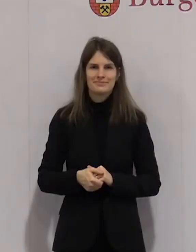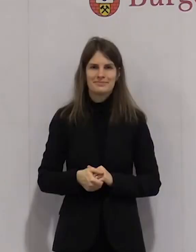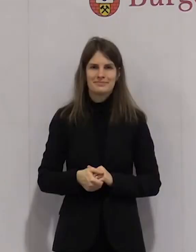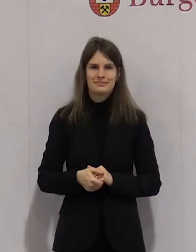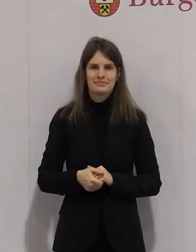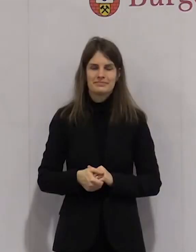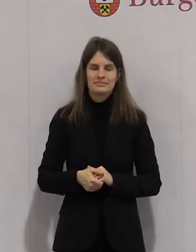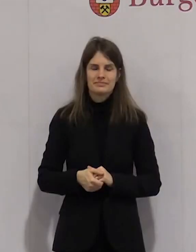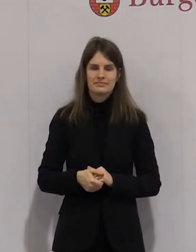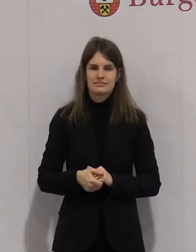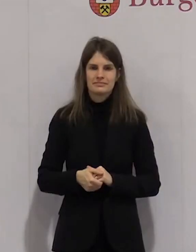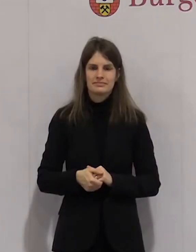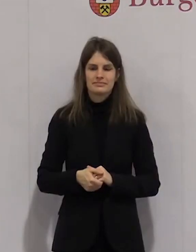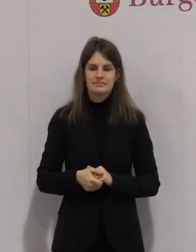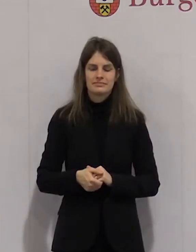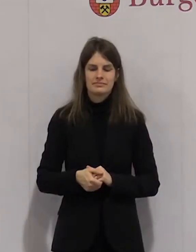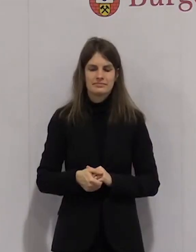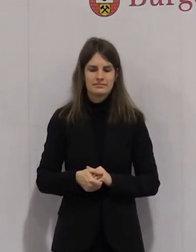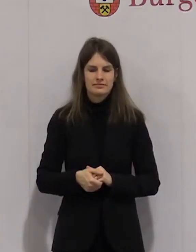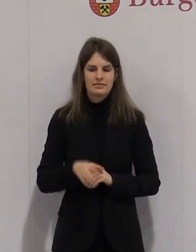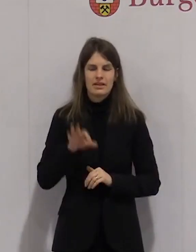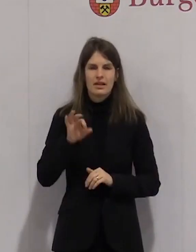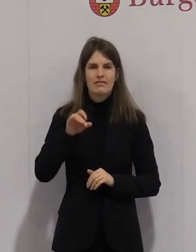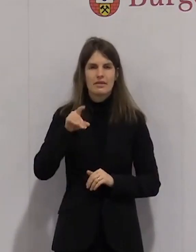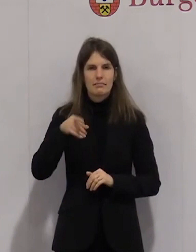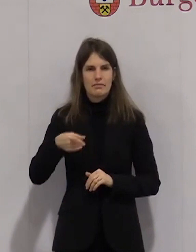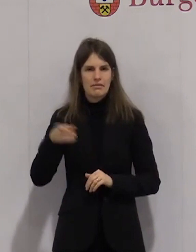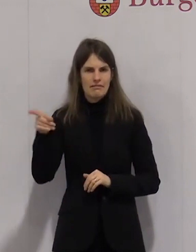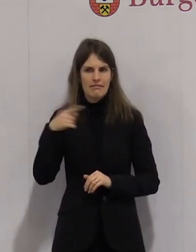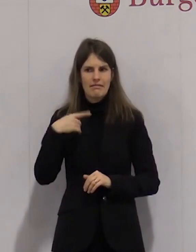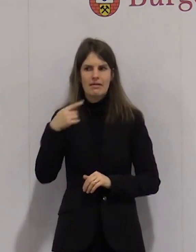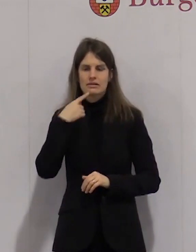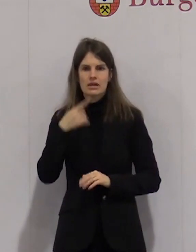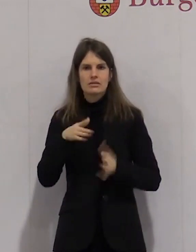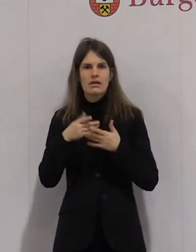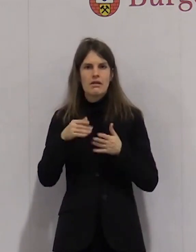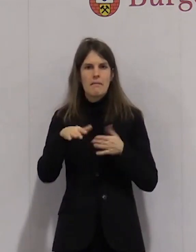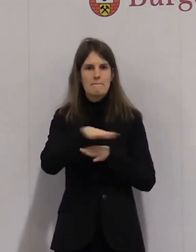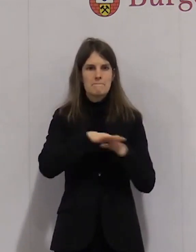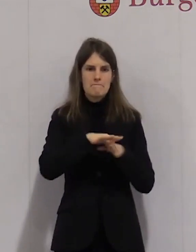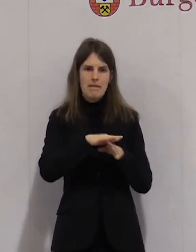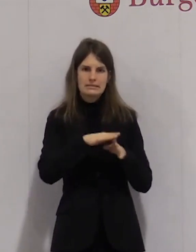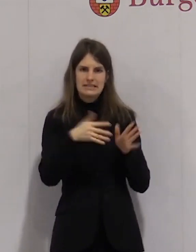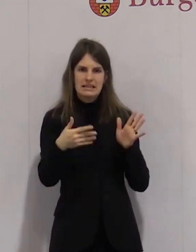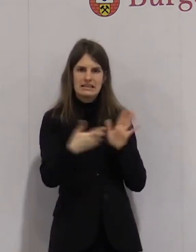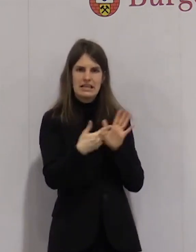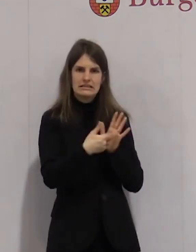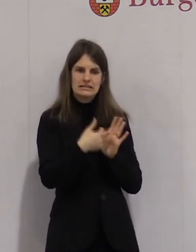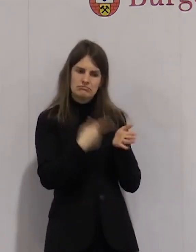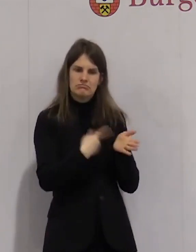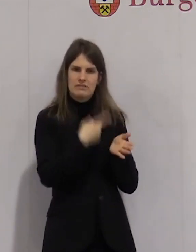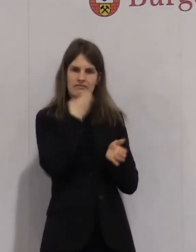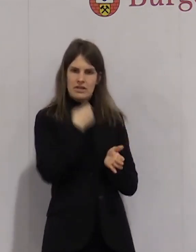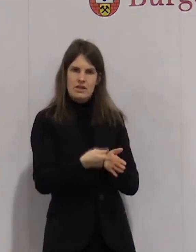alles rein standorten scans von der fdp als heilige machen festen geblieben bevor die gäste vorn und auch einige